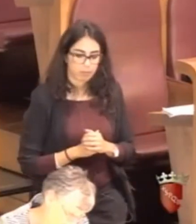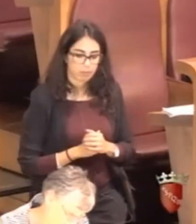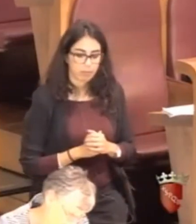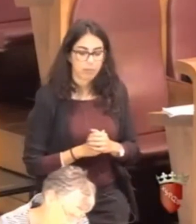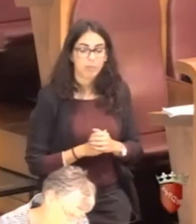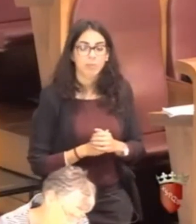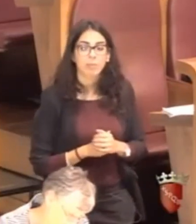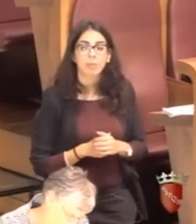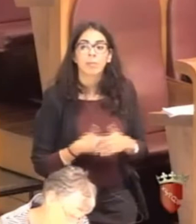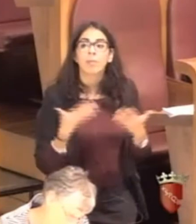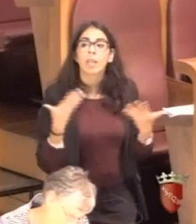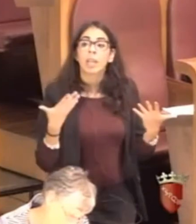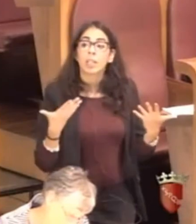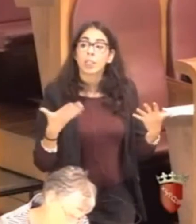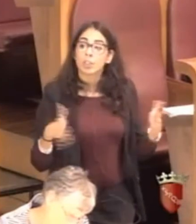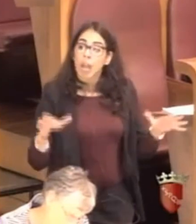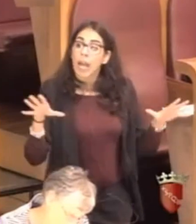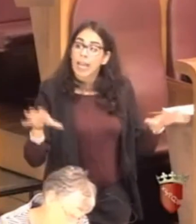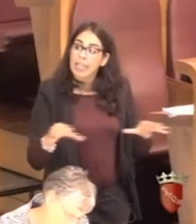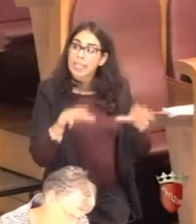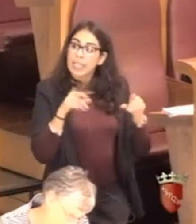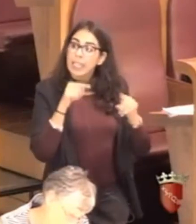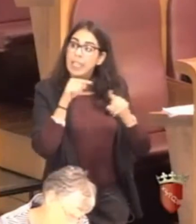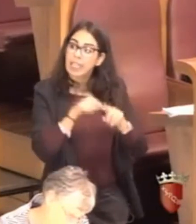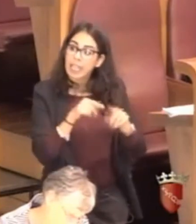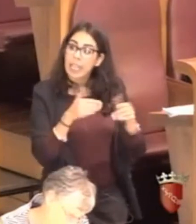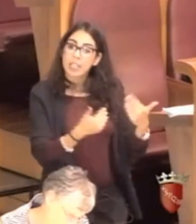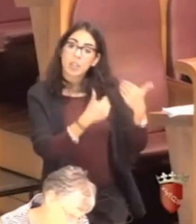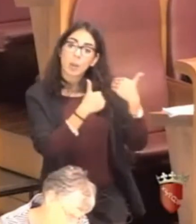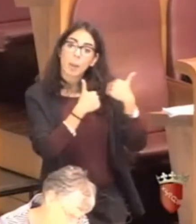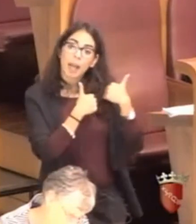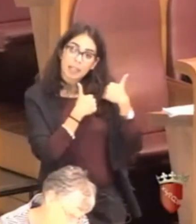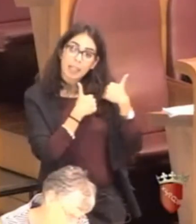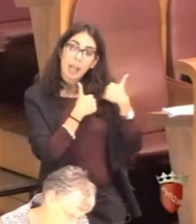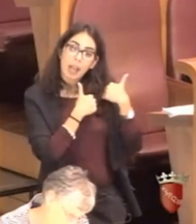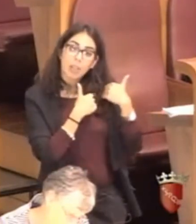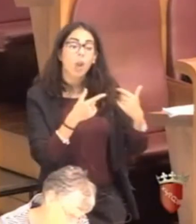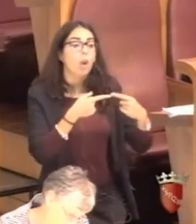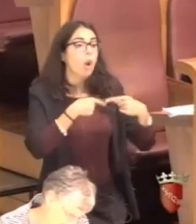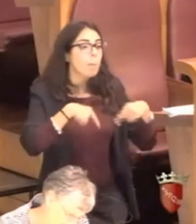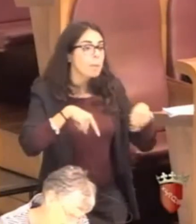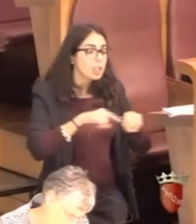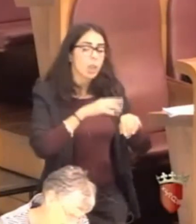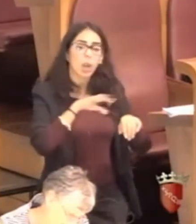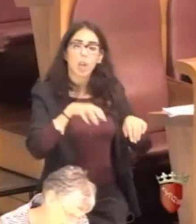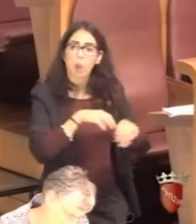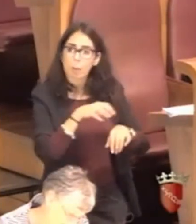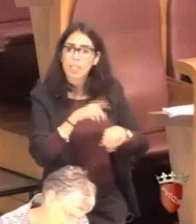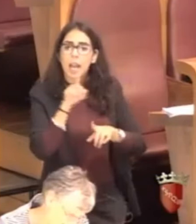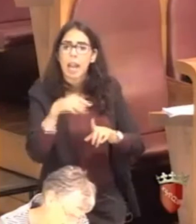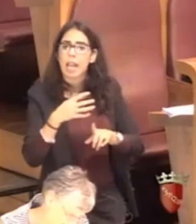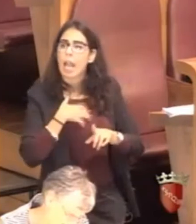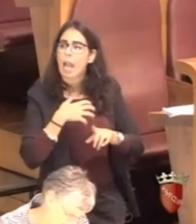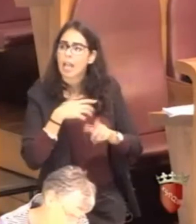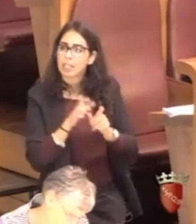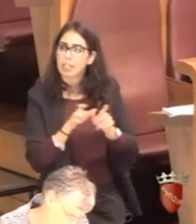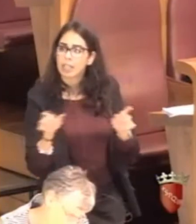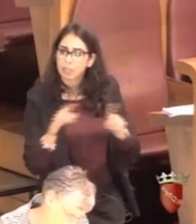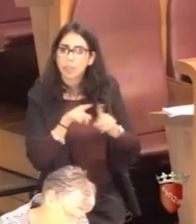già da inizio mandato la Commissione, i commissari, come l'assessorato, ha avuto modo di